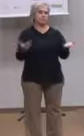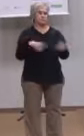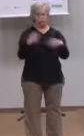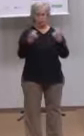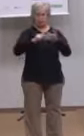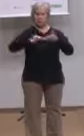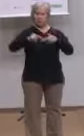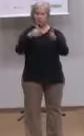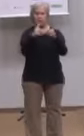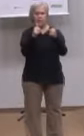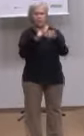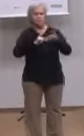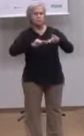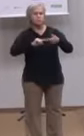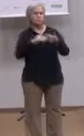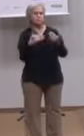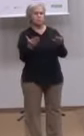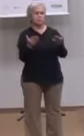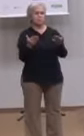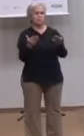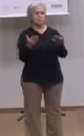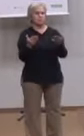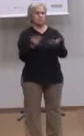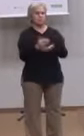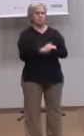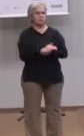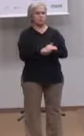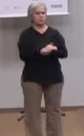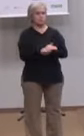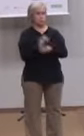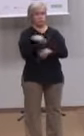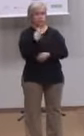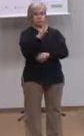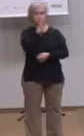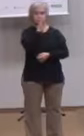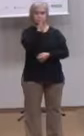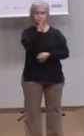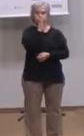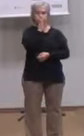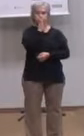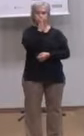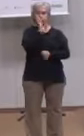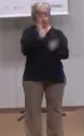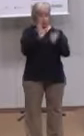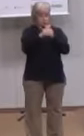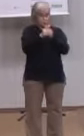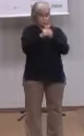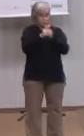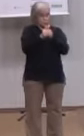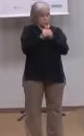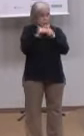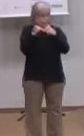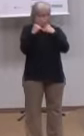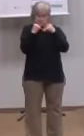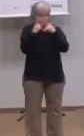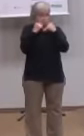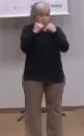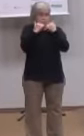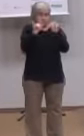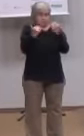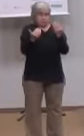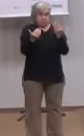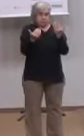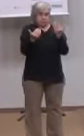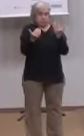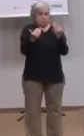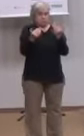demandas. Então ninguém sabe o que calado quer. Se a gente ficar calado, se a gente ficar omisso a tudo